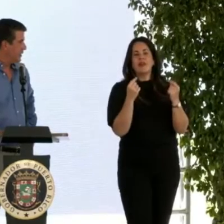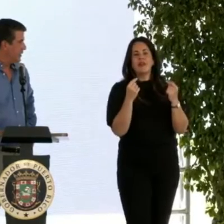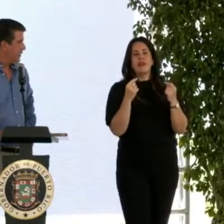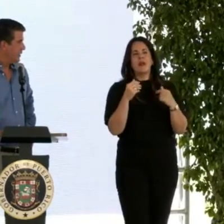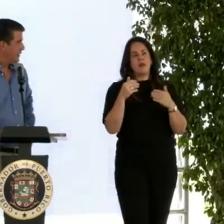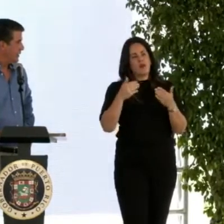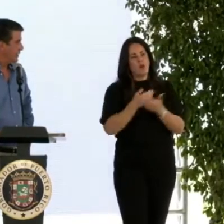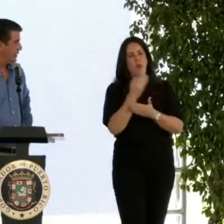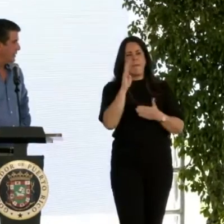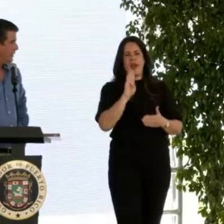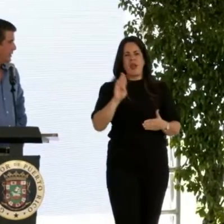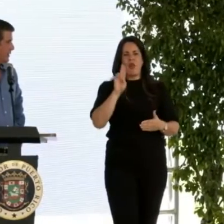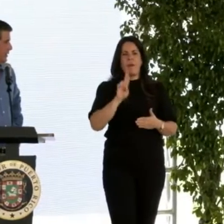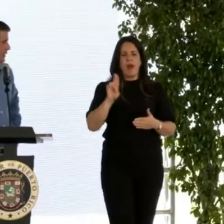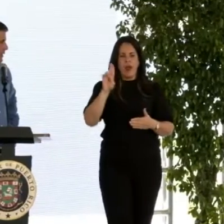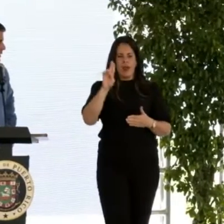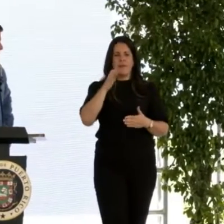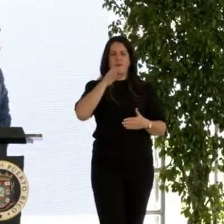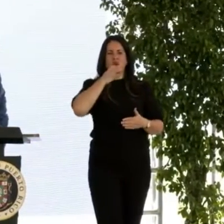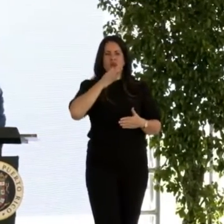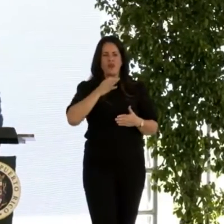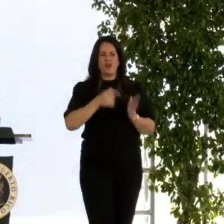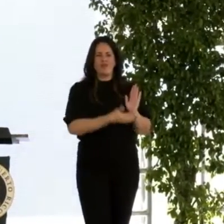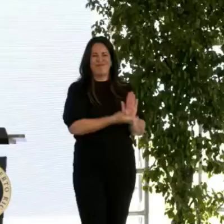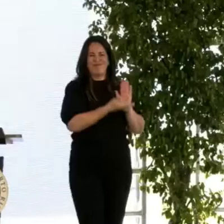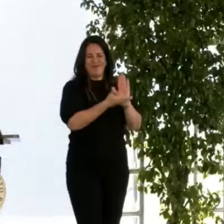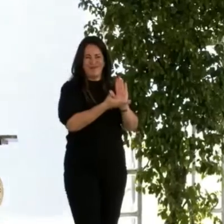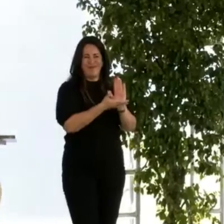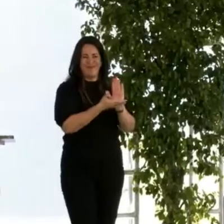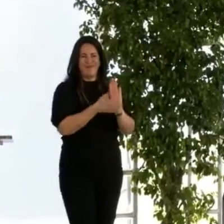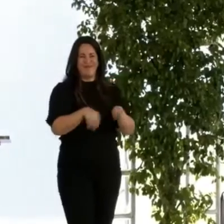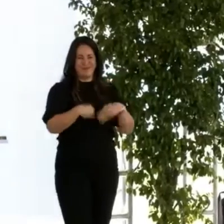la nueva Bahía Urbana. Tenemos aquí